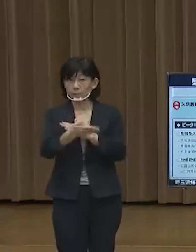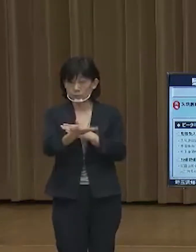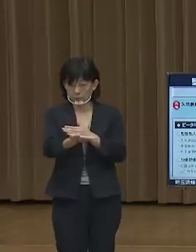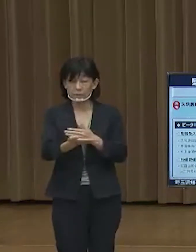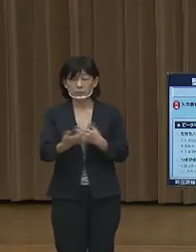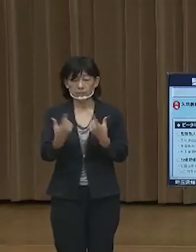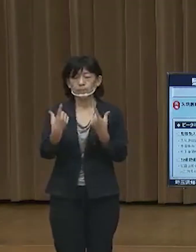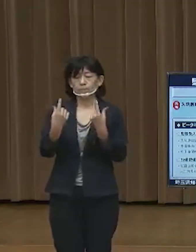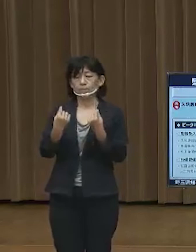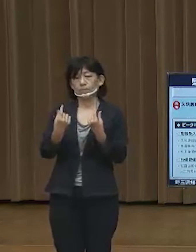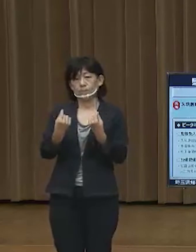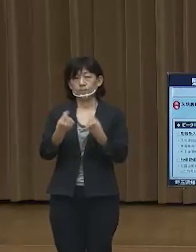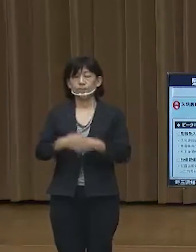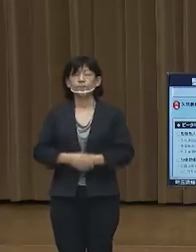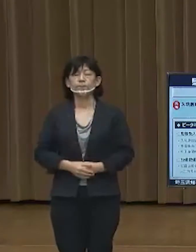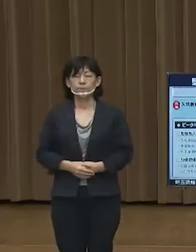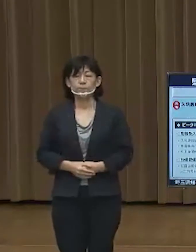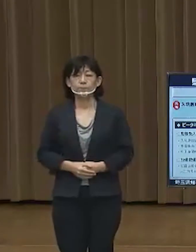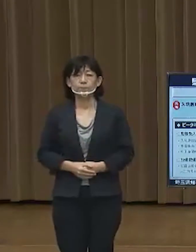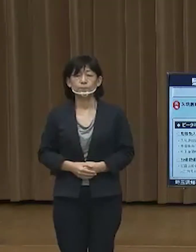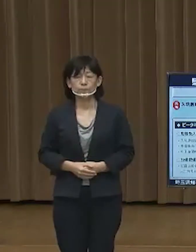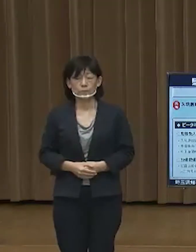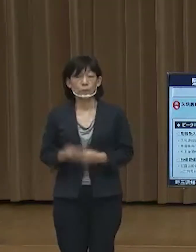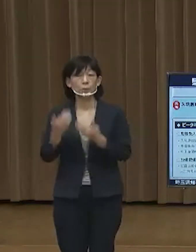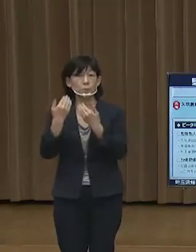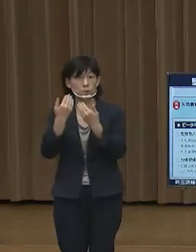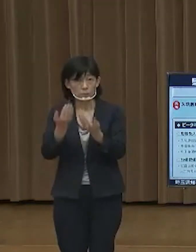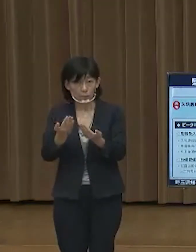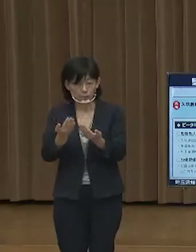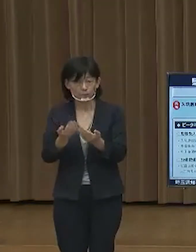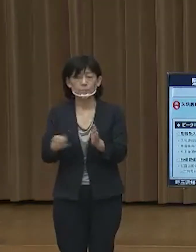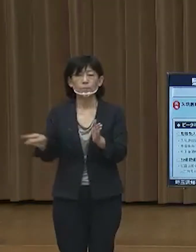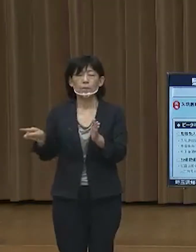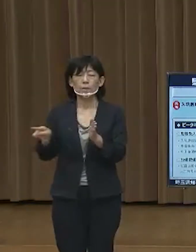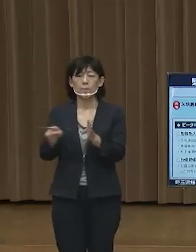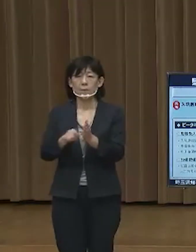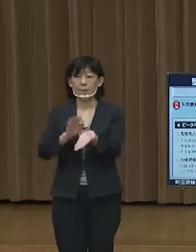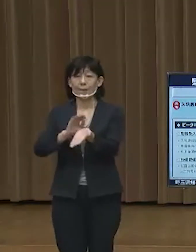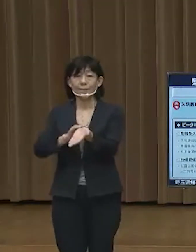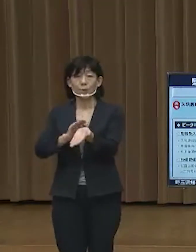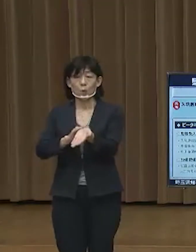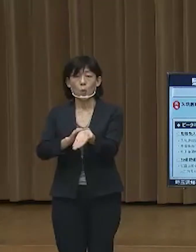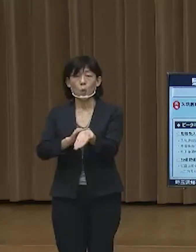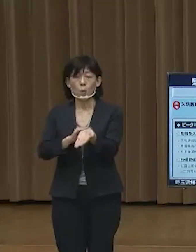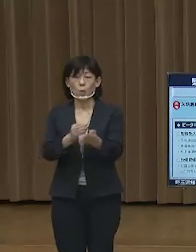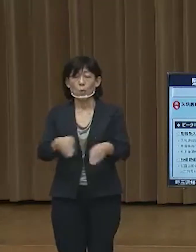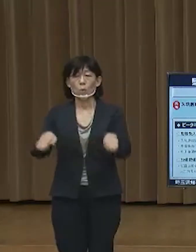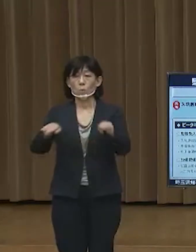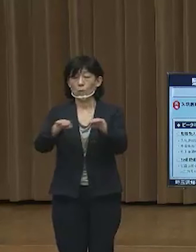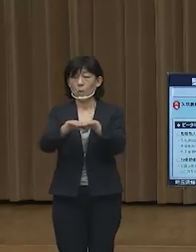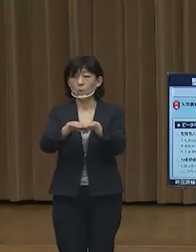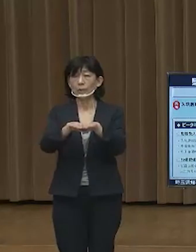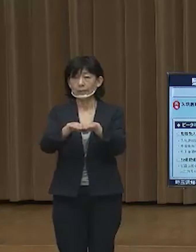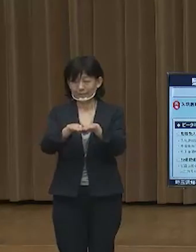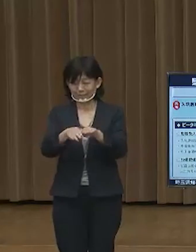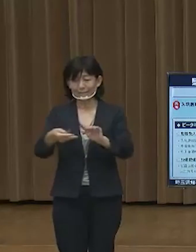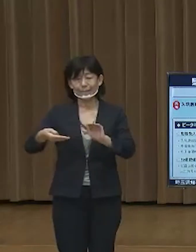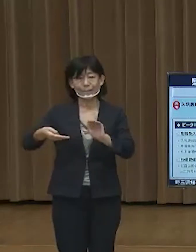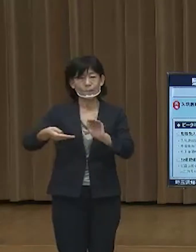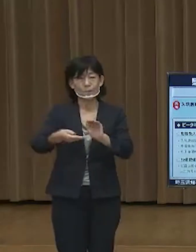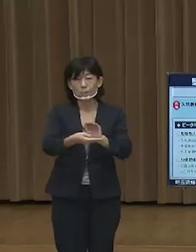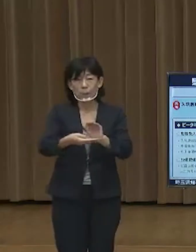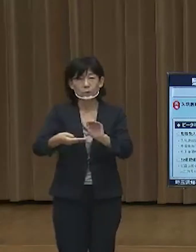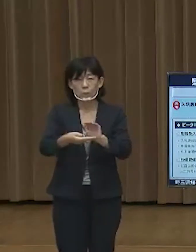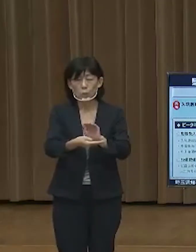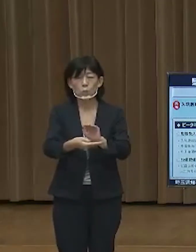ね。あとですね、今まで医療機関に対して、病床確保できませんかということで、知事